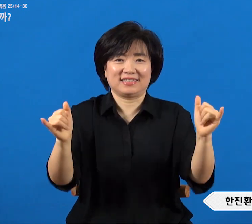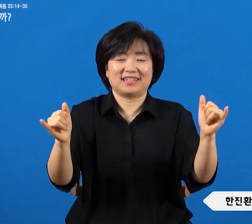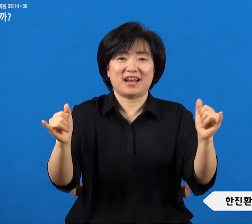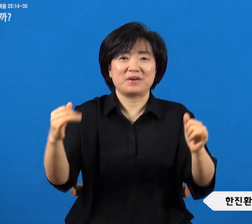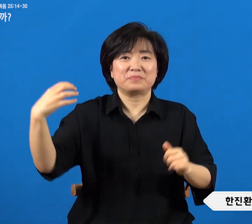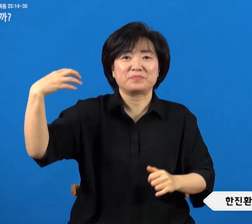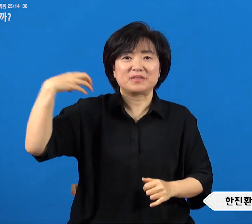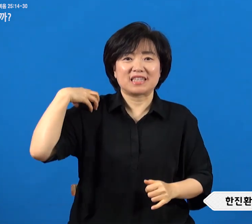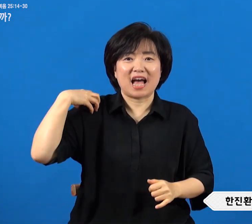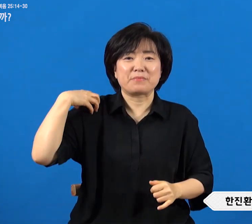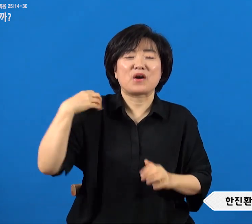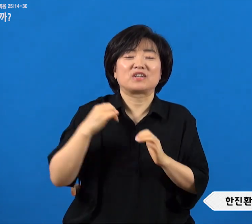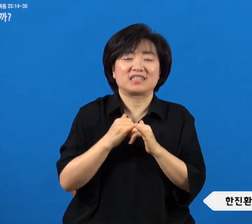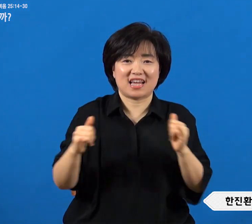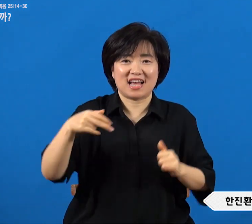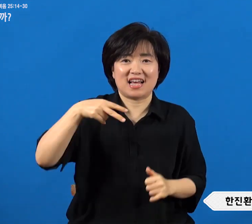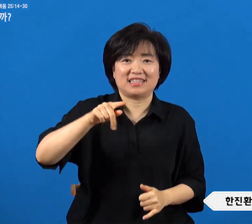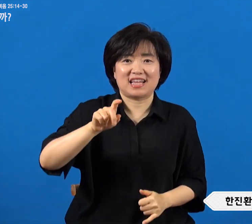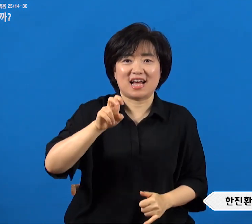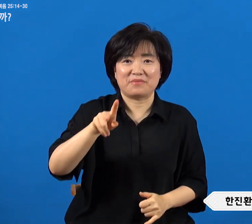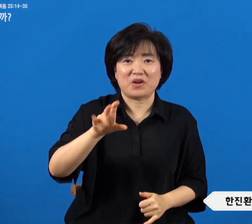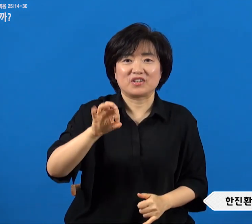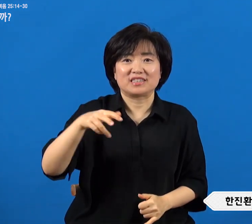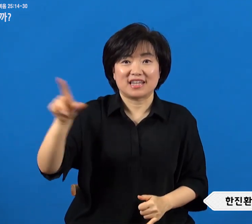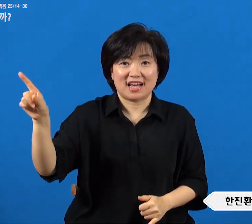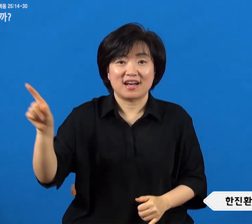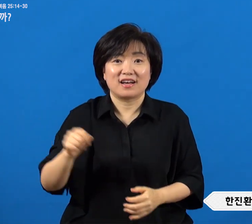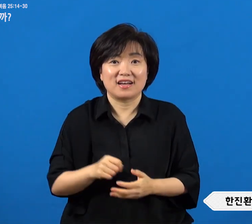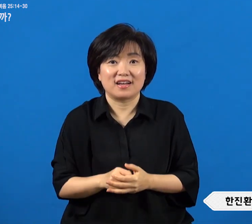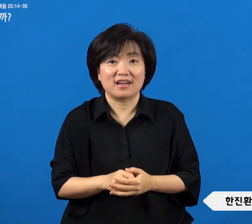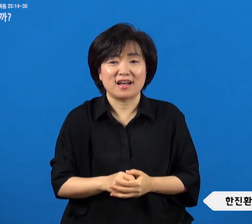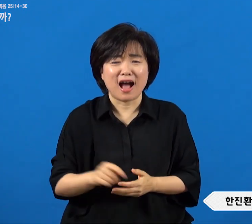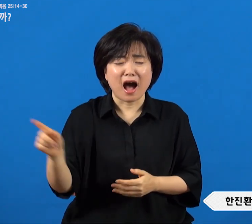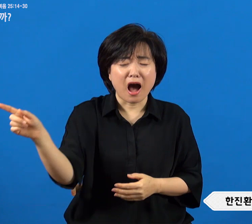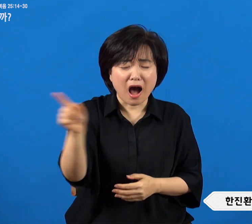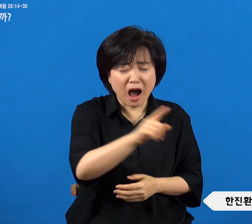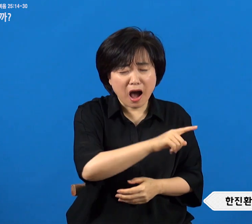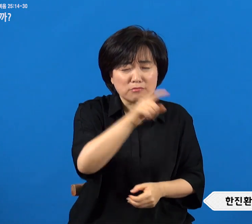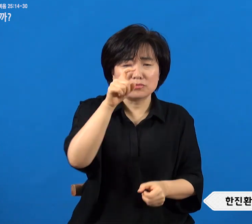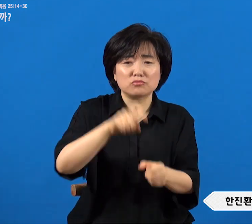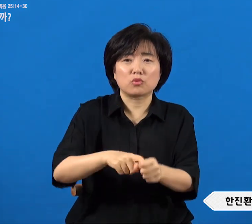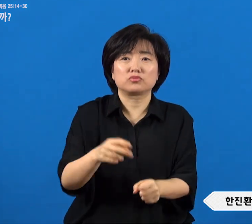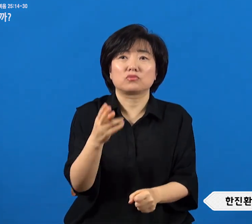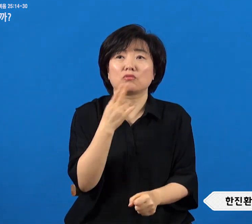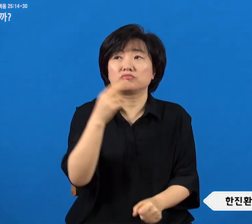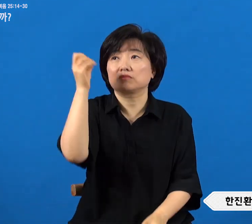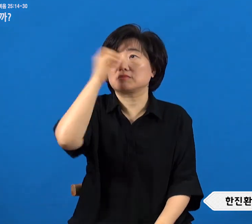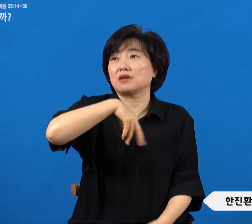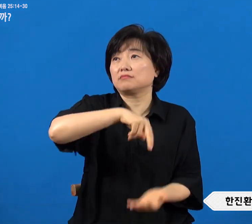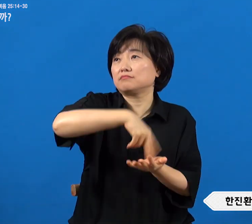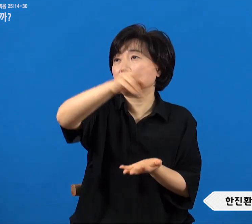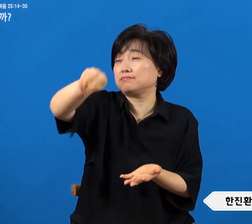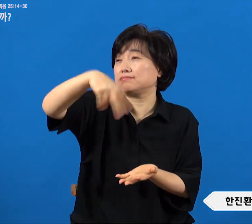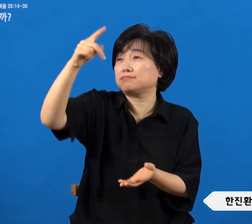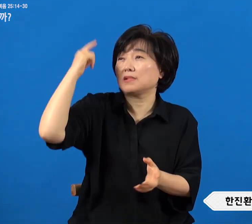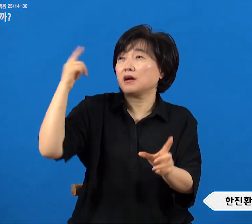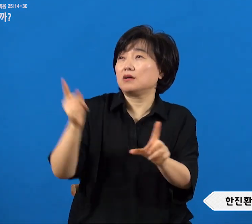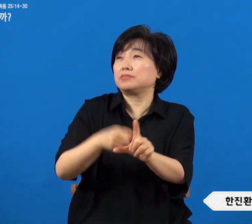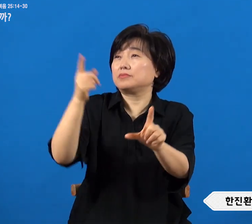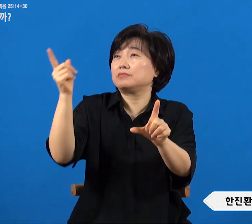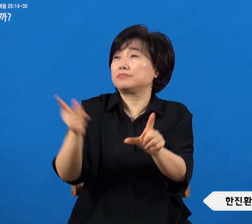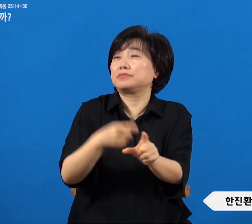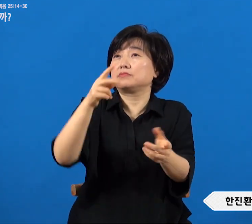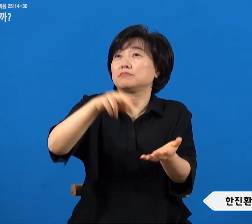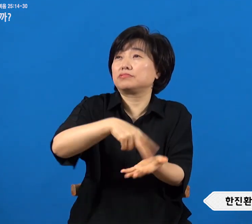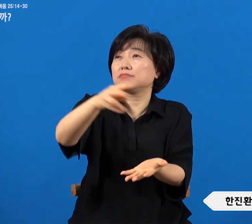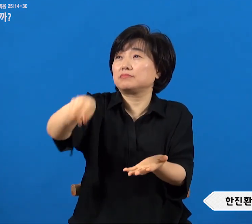우리는 사명자가 되어야 합니다. 아무 목적 없이 우왕좌왕하다가 인생을